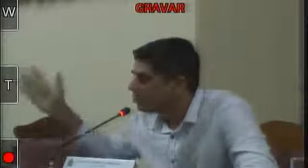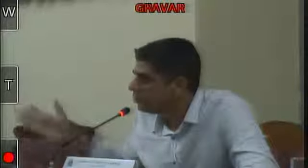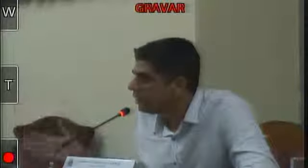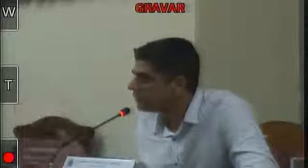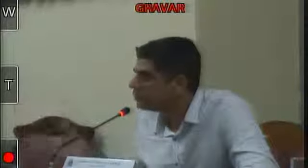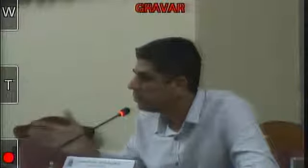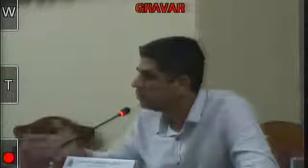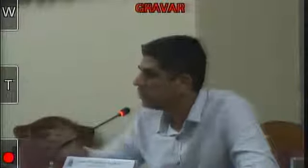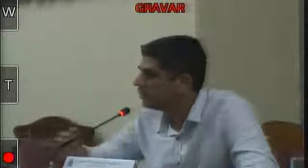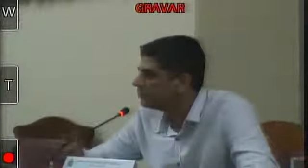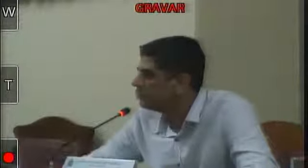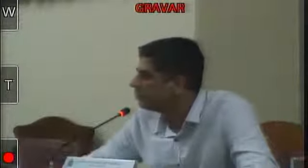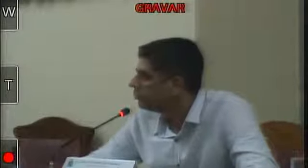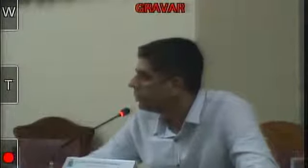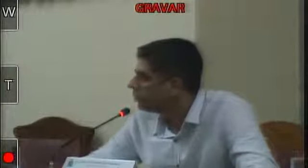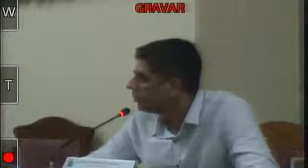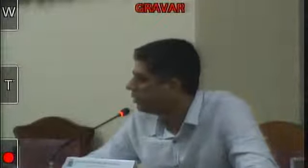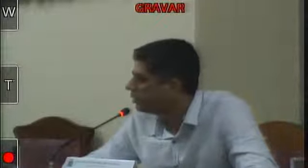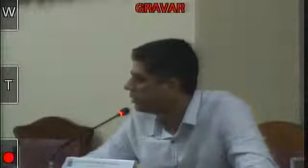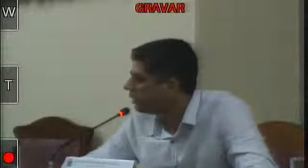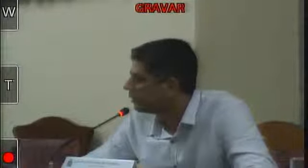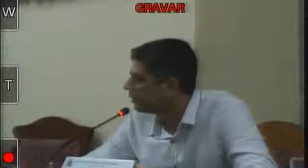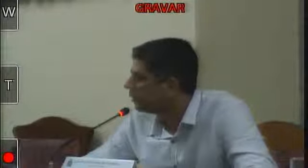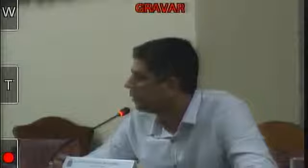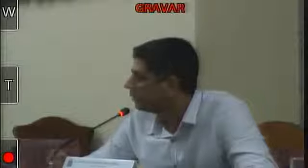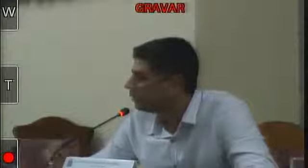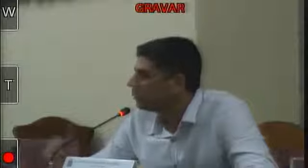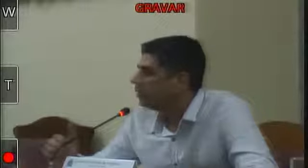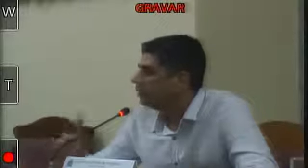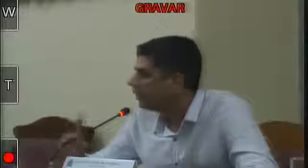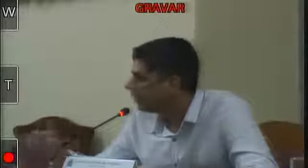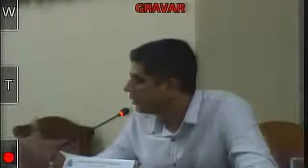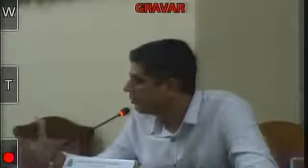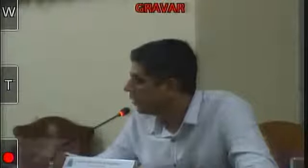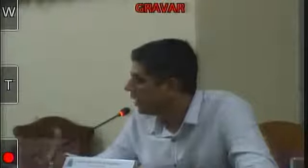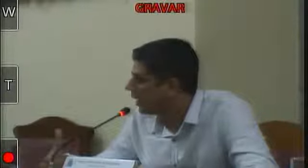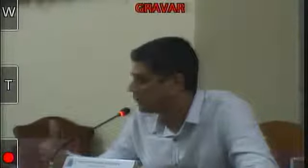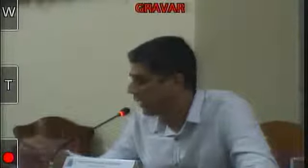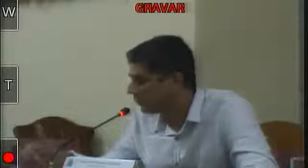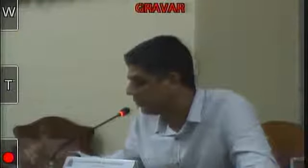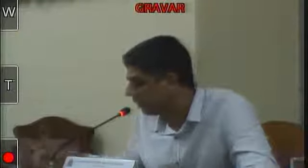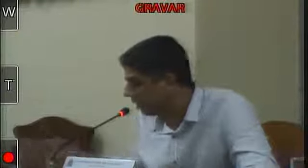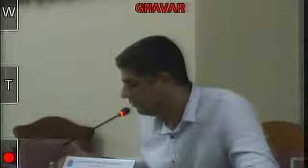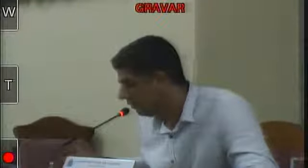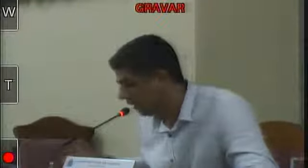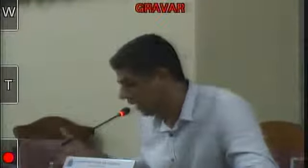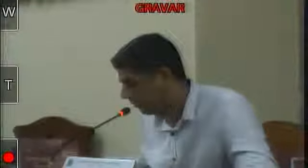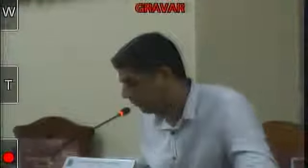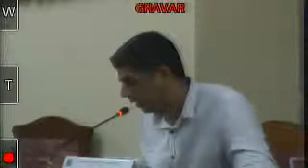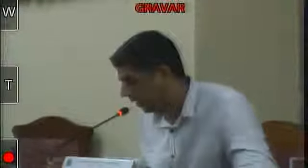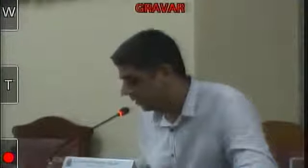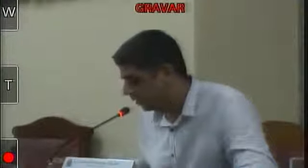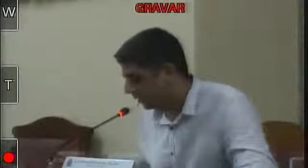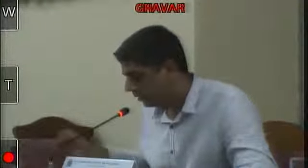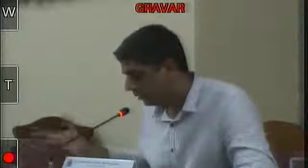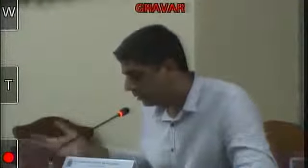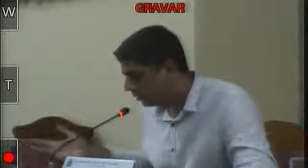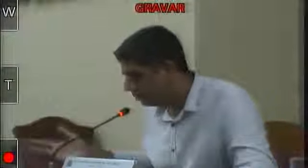coisas como essa não aconteçam no dia a dia da administração. Então, fica aqui o meu recado. Eu acho que vir para cá para